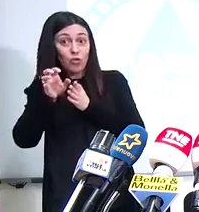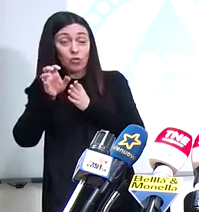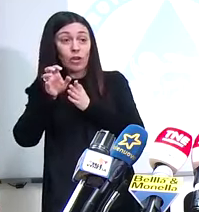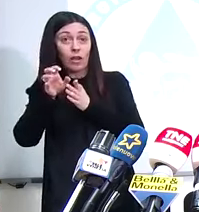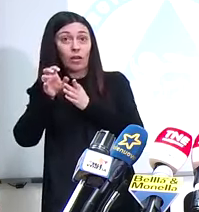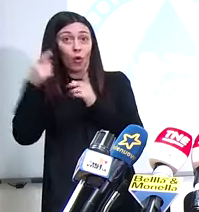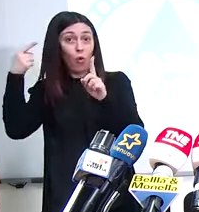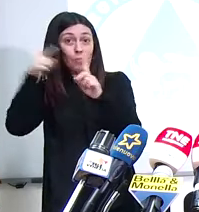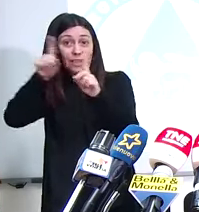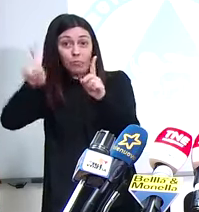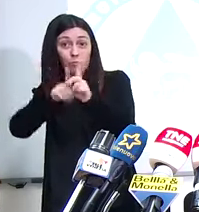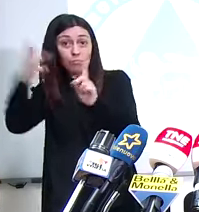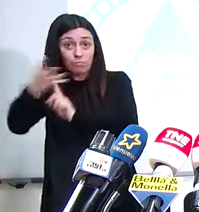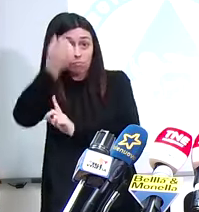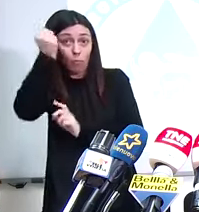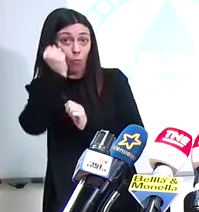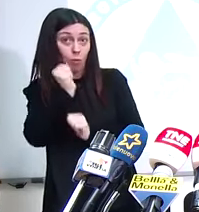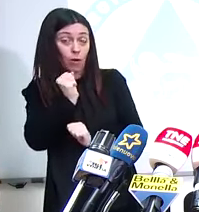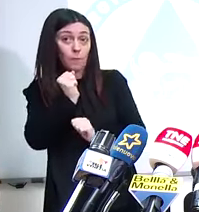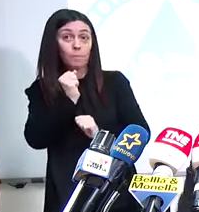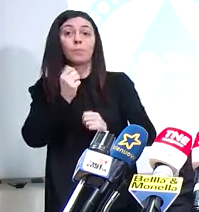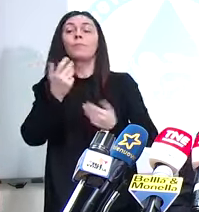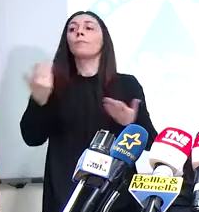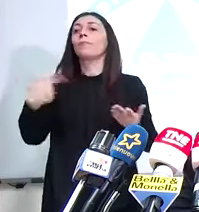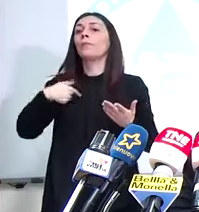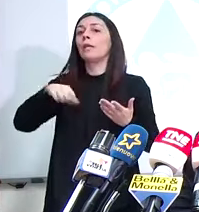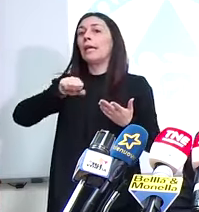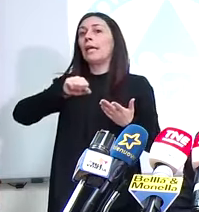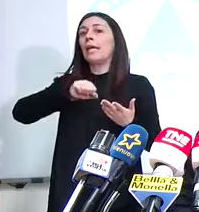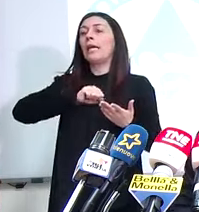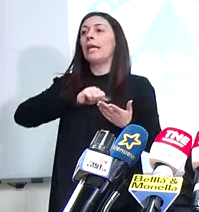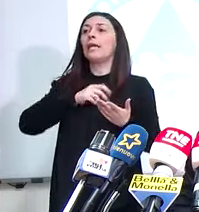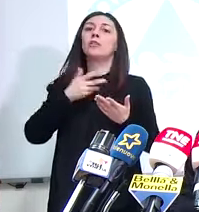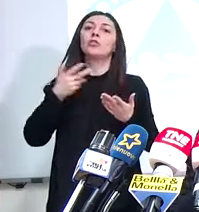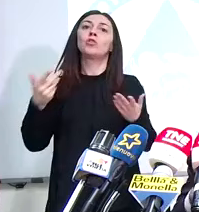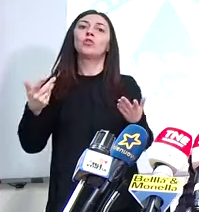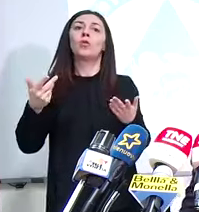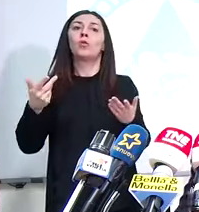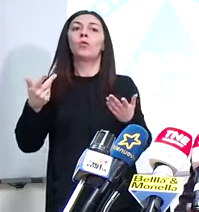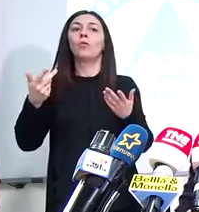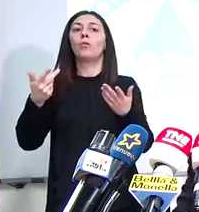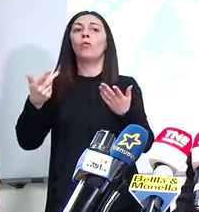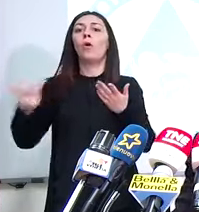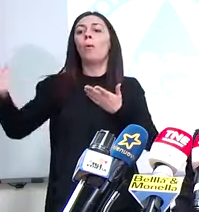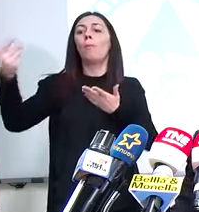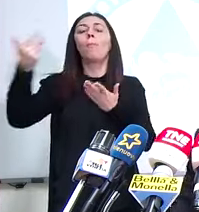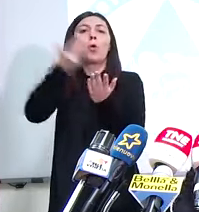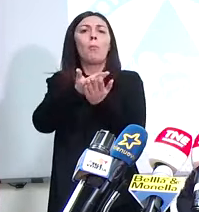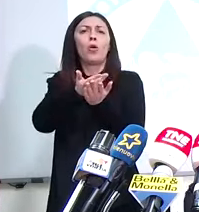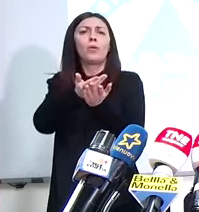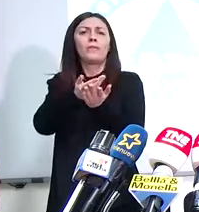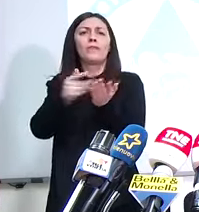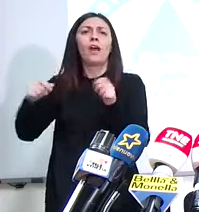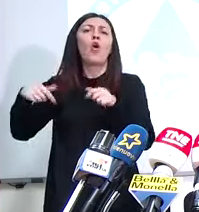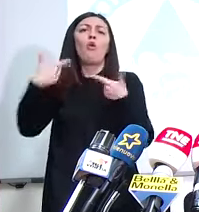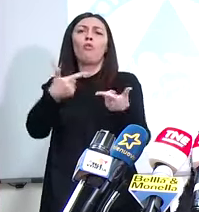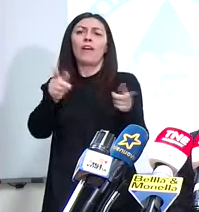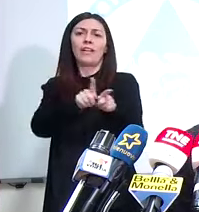siano stati raggiunti della stessa offerta fosse da noi sollevate prima che ci vedono sempre in prima linea nostra storia e noi ciechi